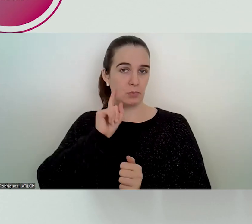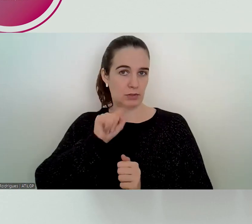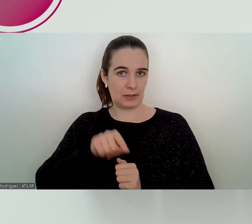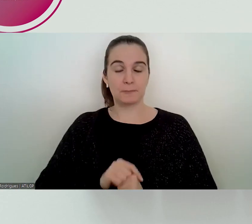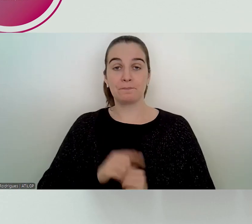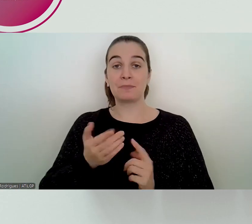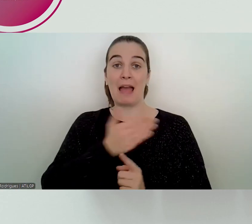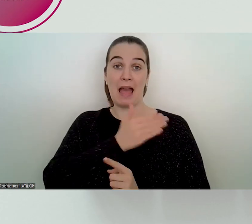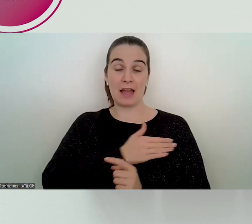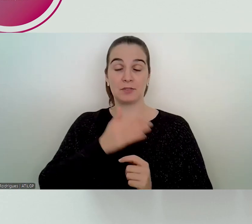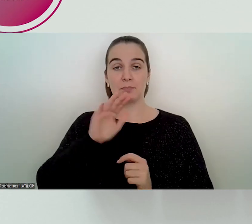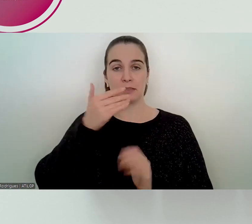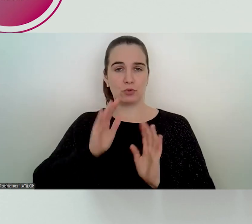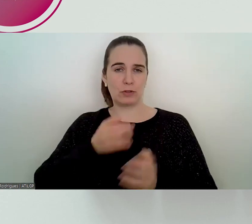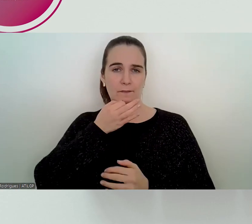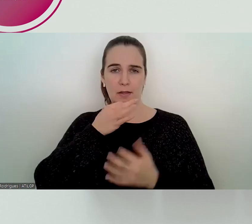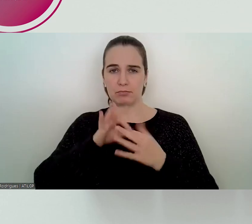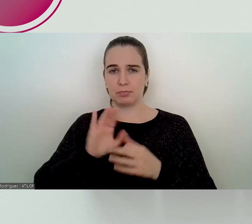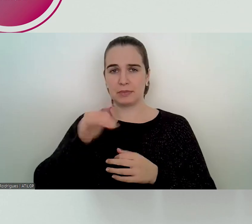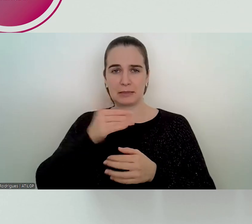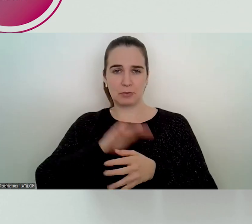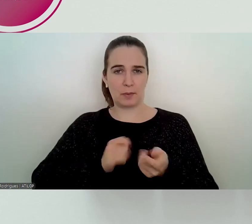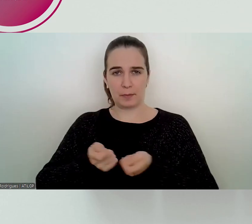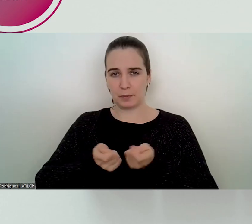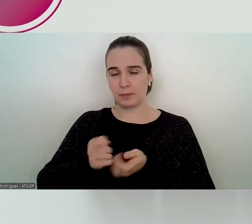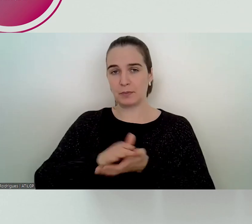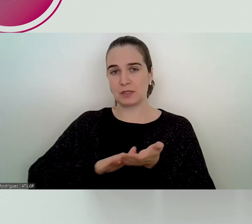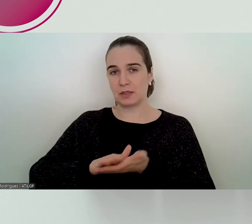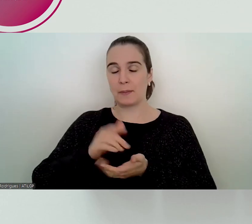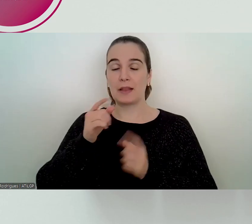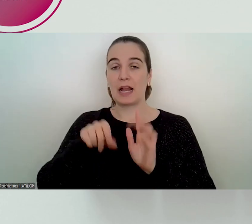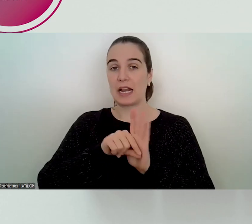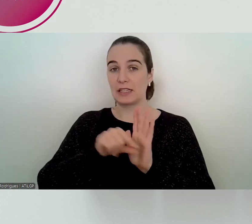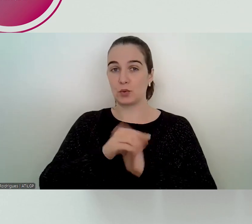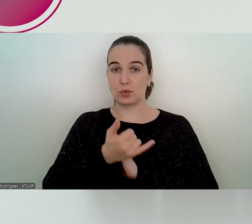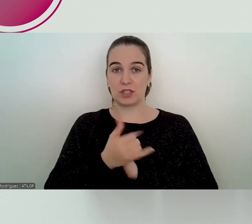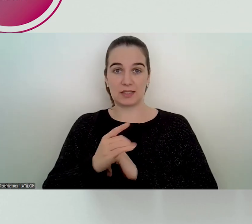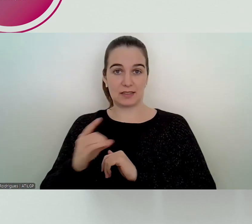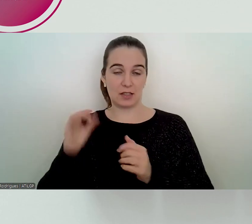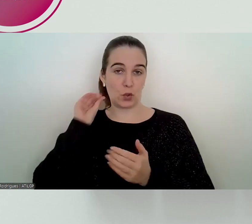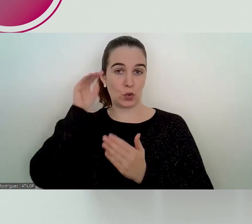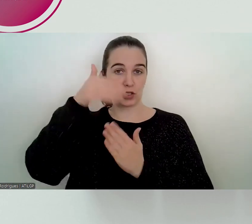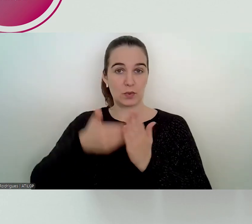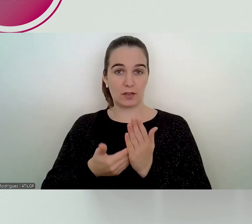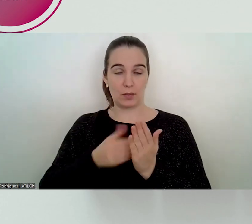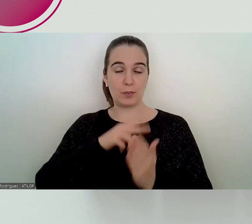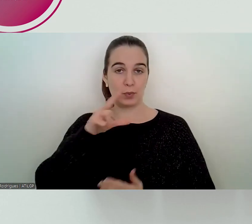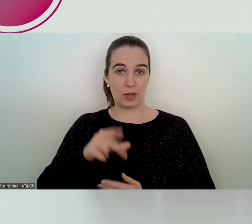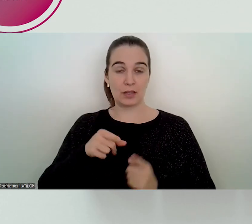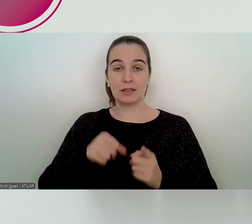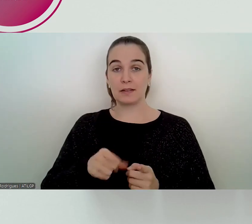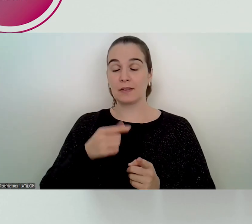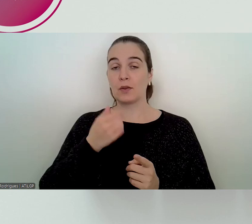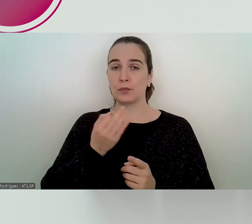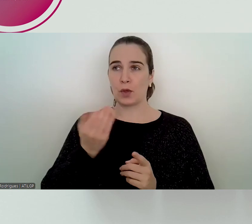INA sobre os princípios fundamentais da administração pública previstos no artigo 266 da Constituição da República Portuguesa,